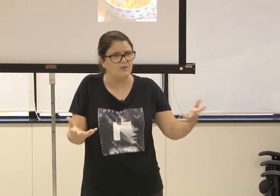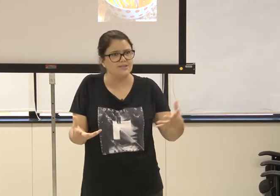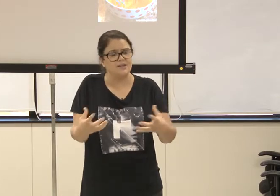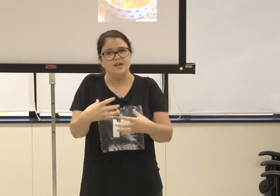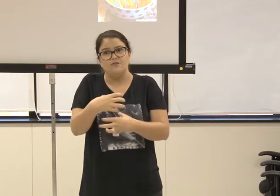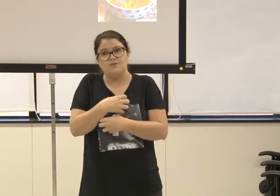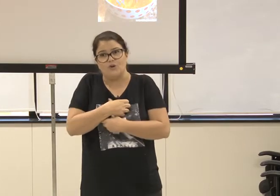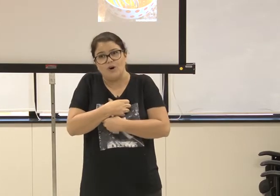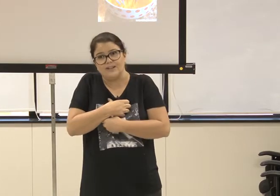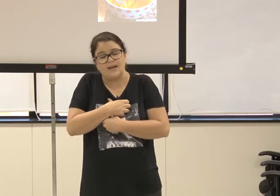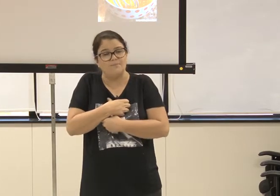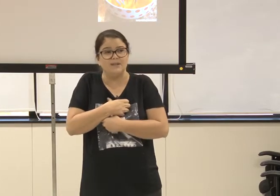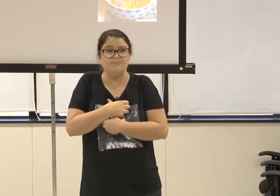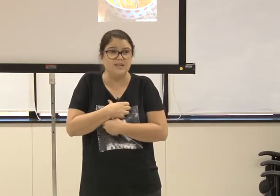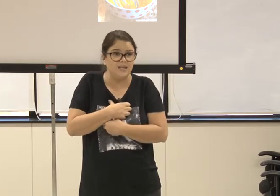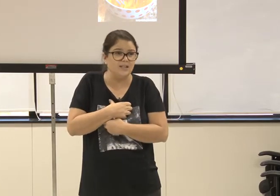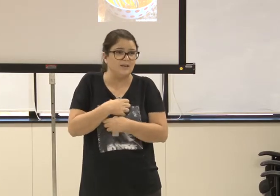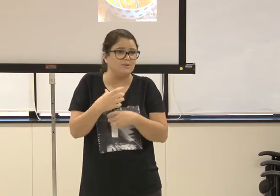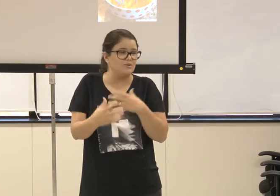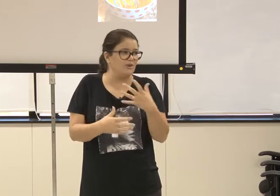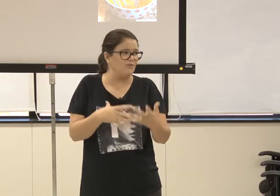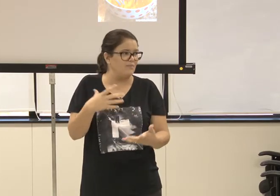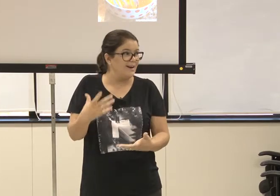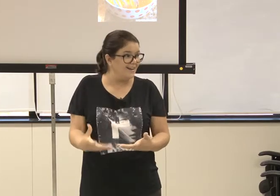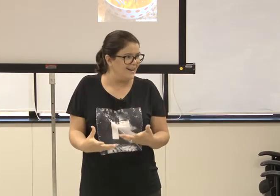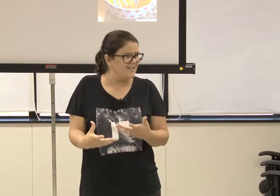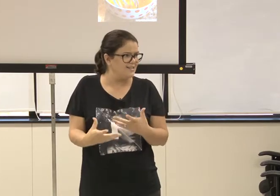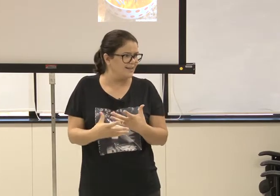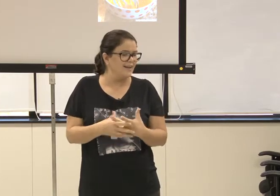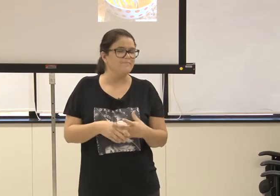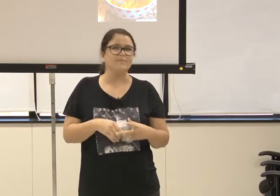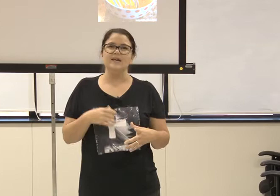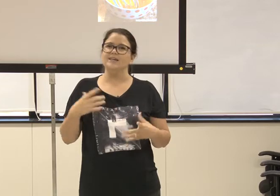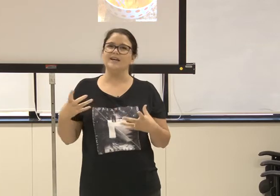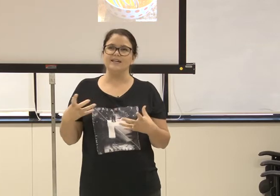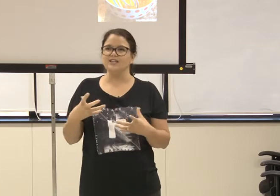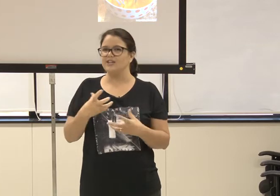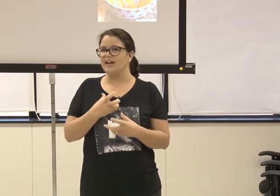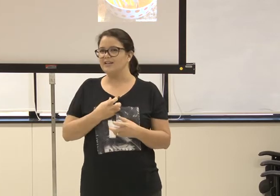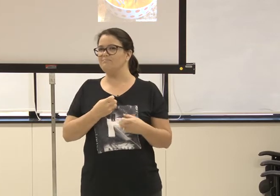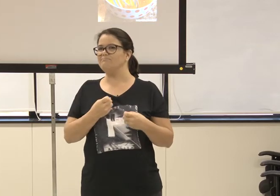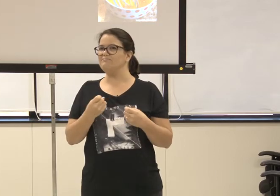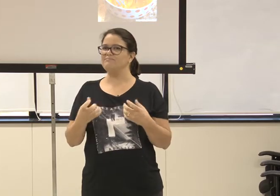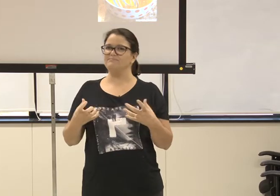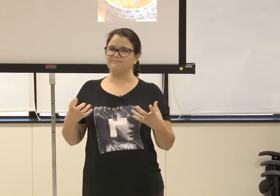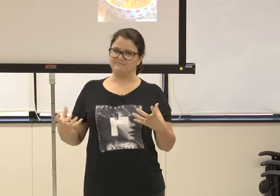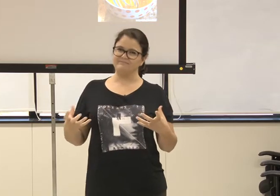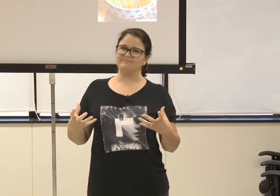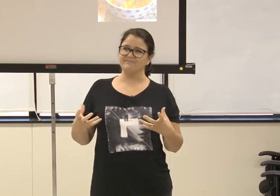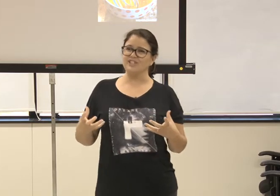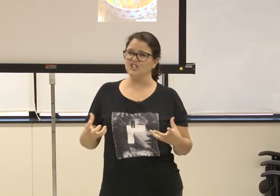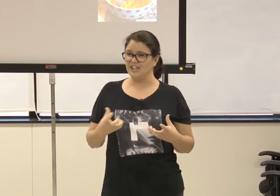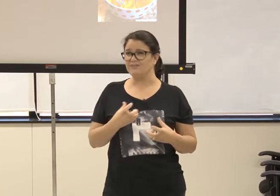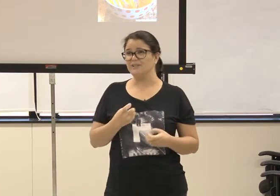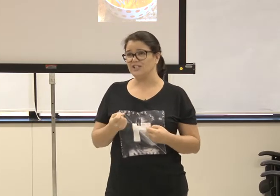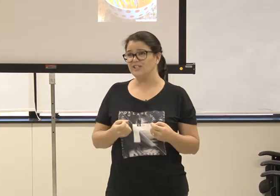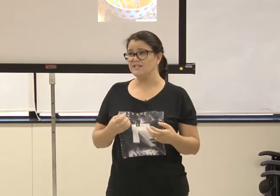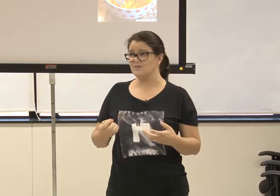assim, ficou deprimida a pessoa que foi para a Grécia, né? E aí gera para a gente assim, um